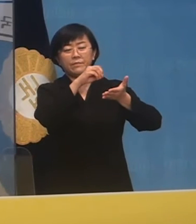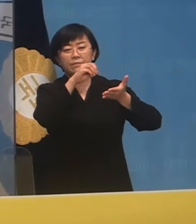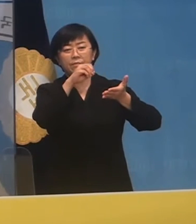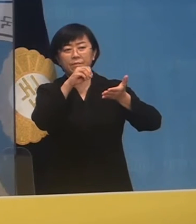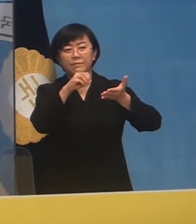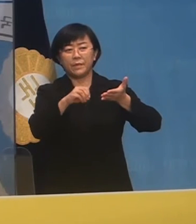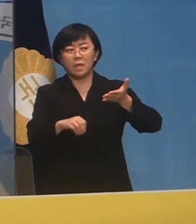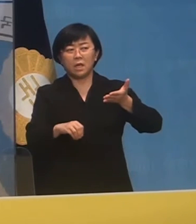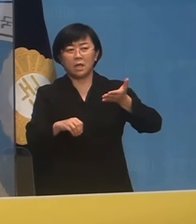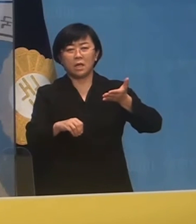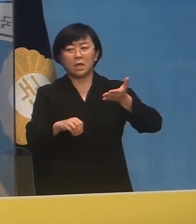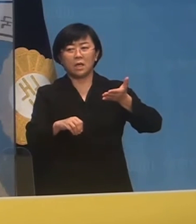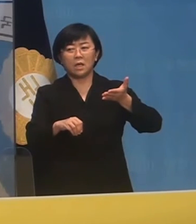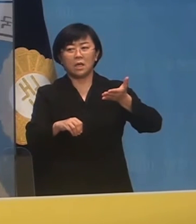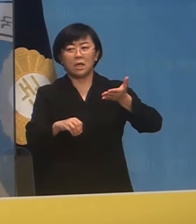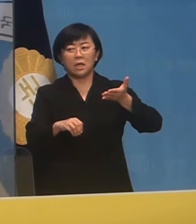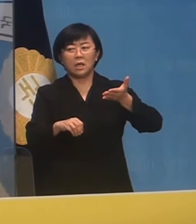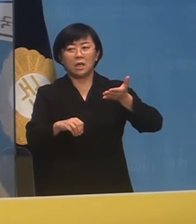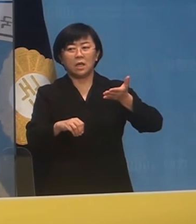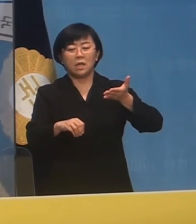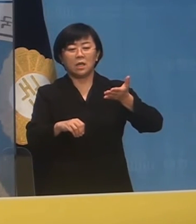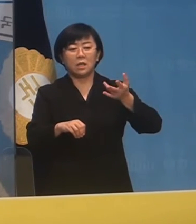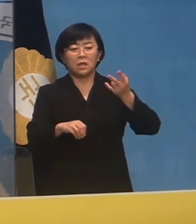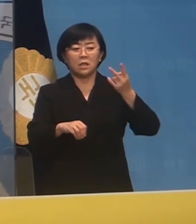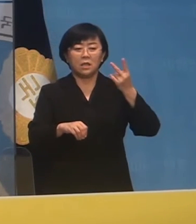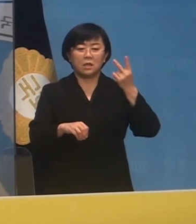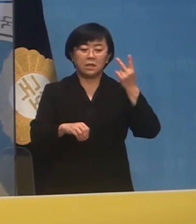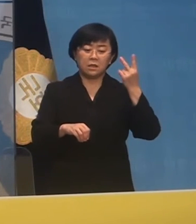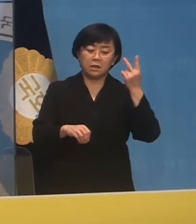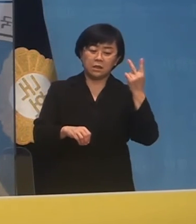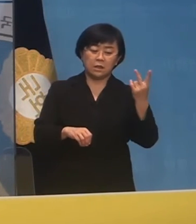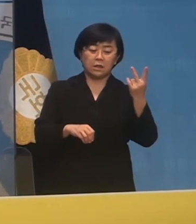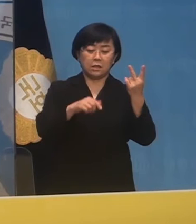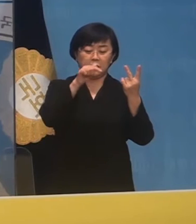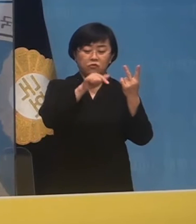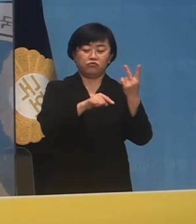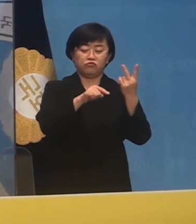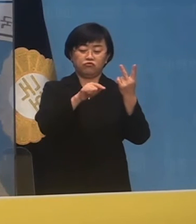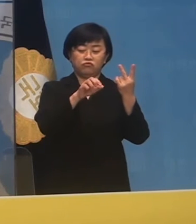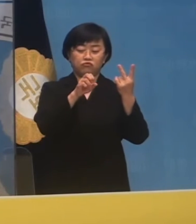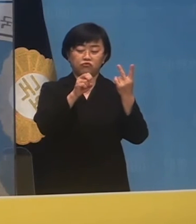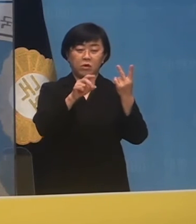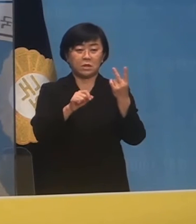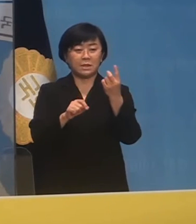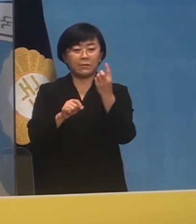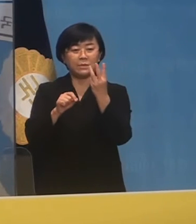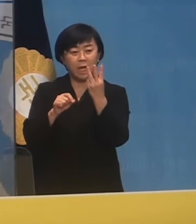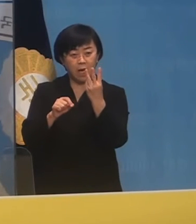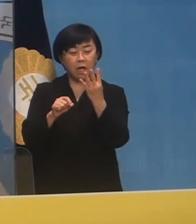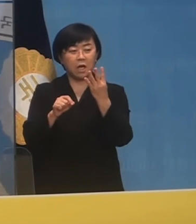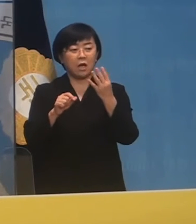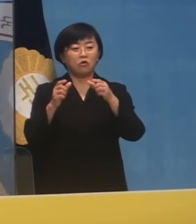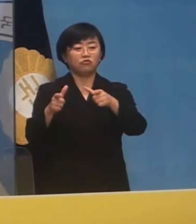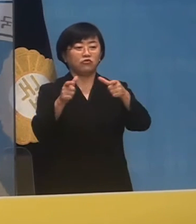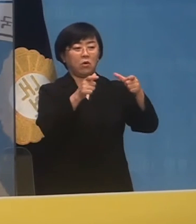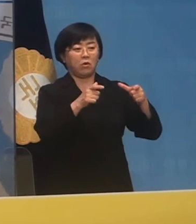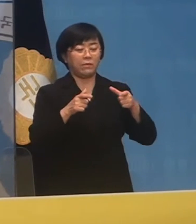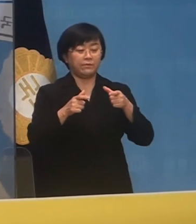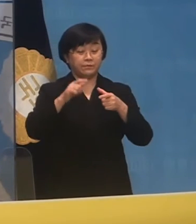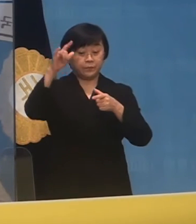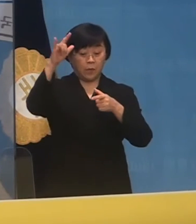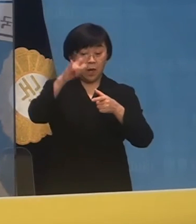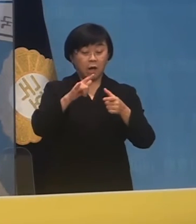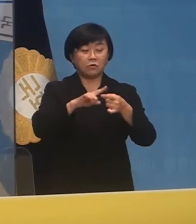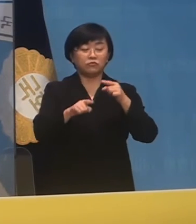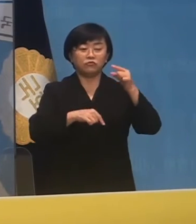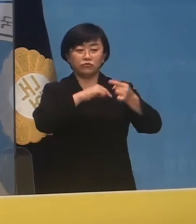노출지 8.19 2구역 남측 3, 4구역 가로닫고는 수상 태양광 운영